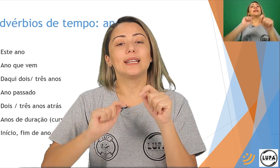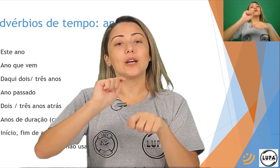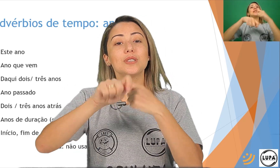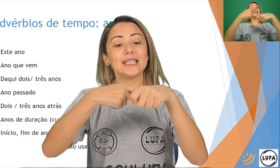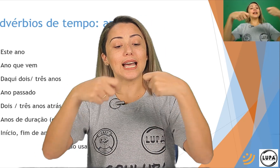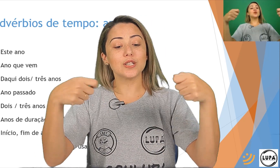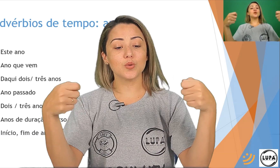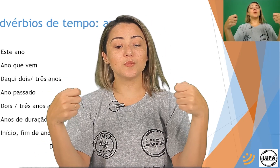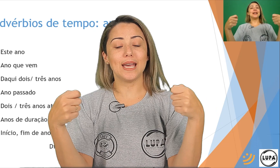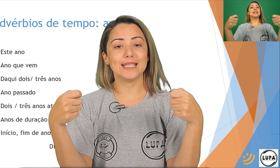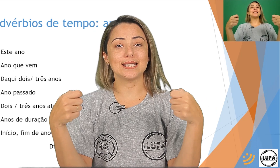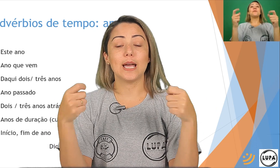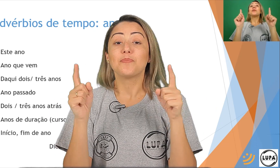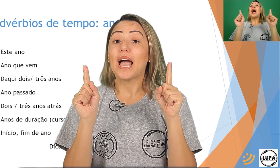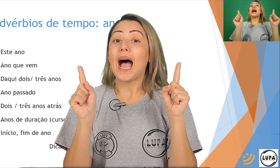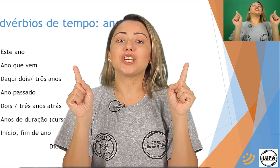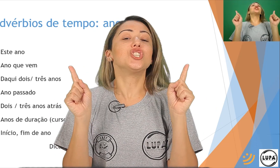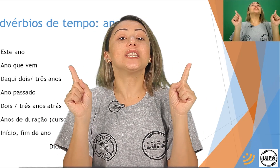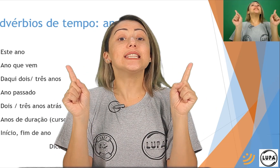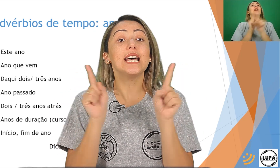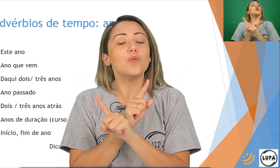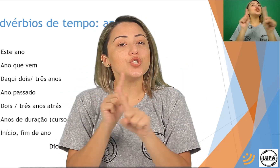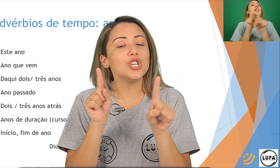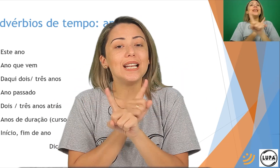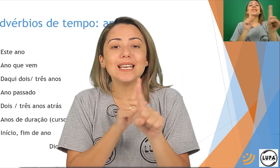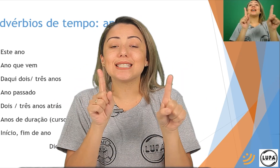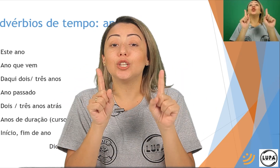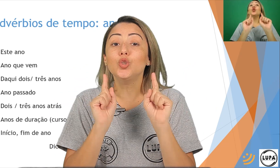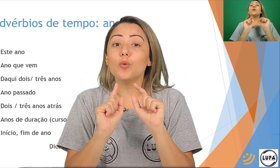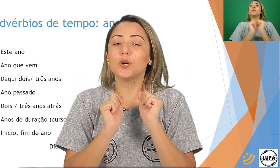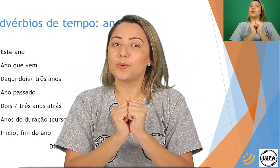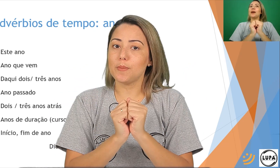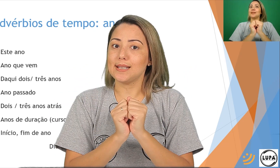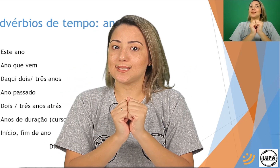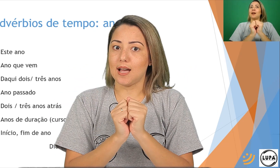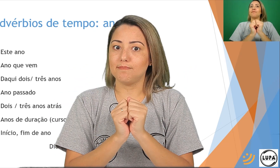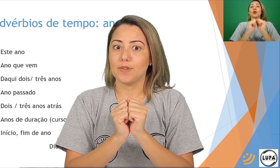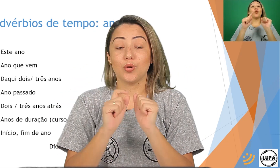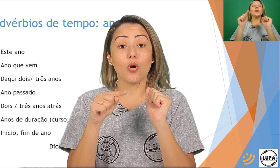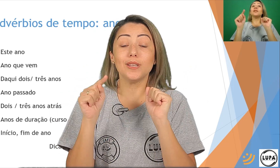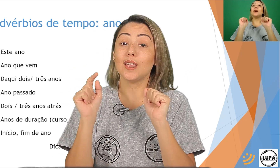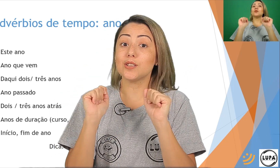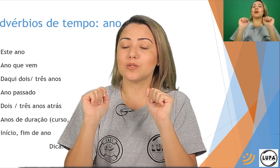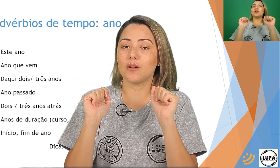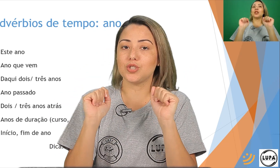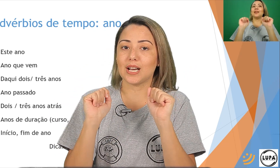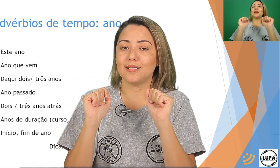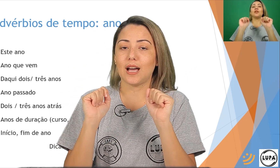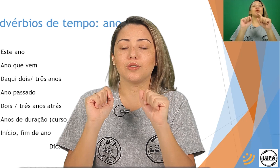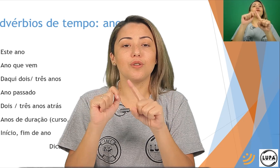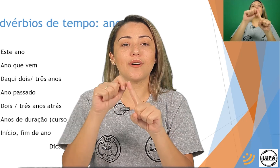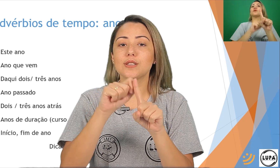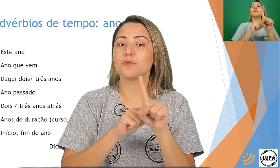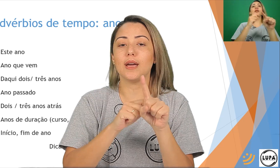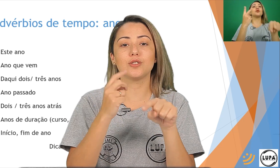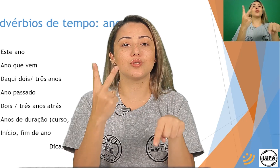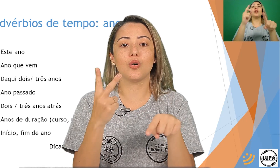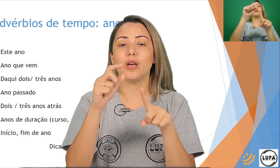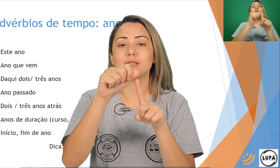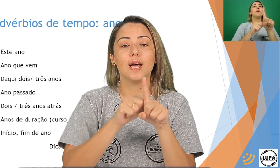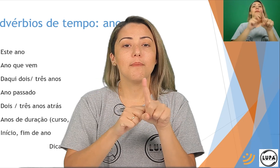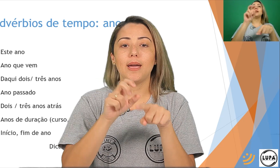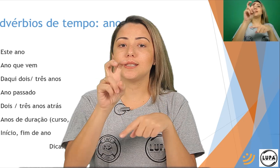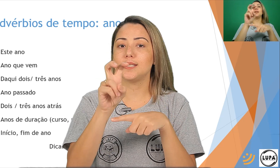aprendeu em calendário os sinais dos meses, né? A gente não utiliza número para o mês, tá? Eu não comentei isso na aula de calendário, eu não faço